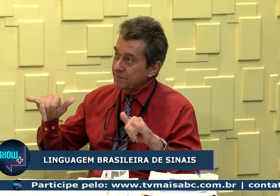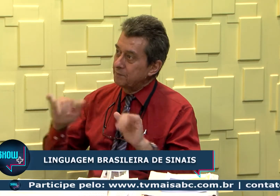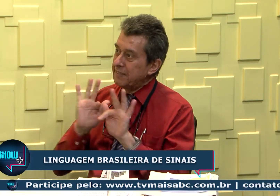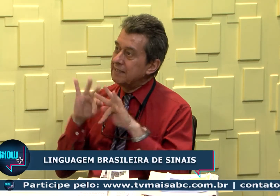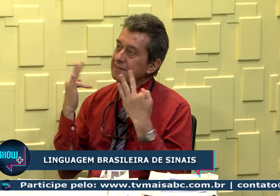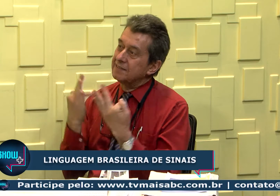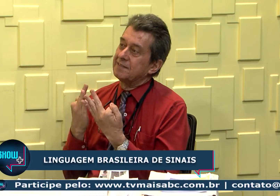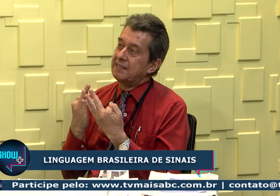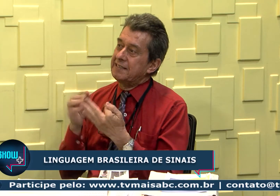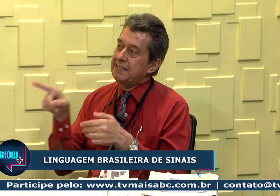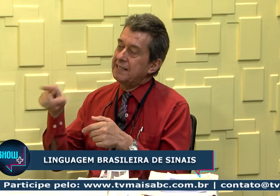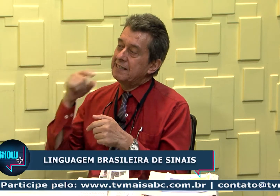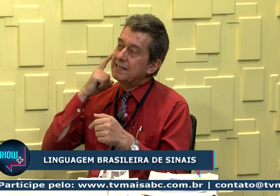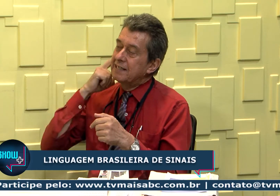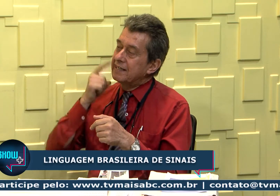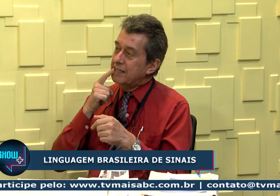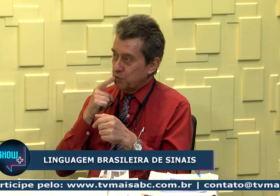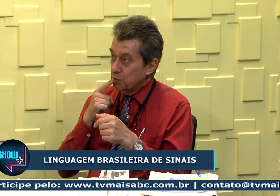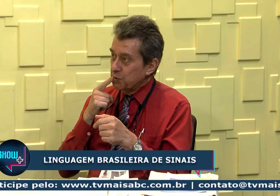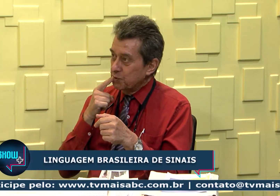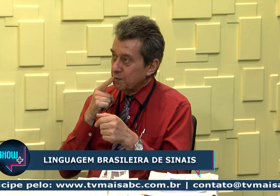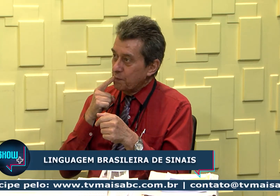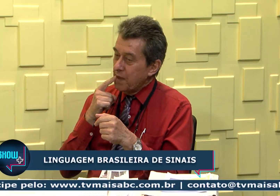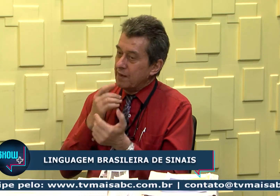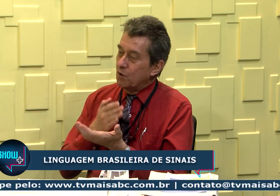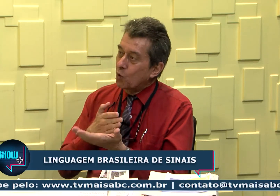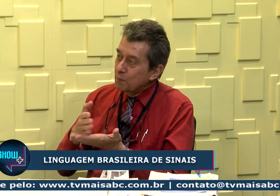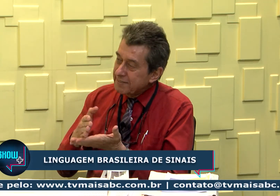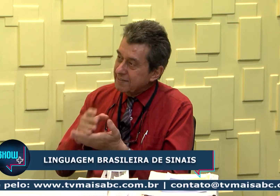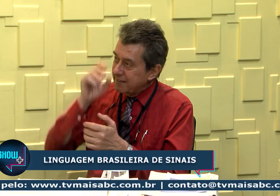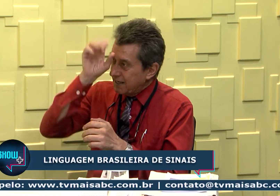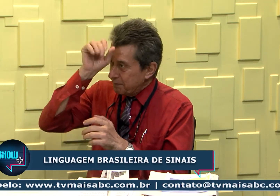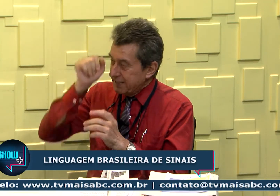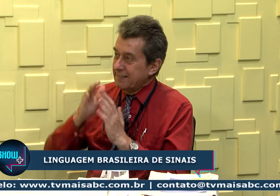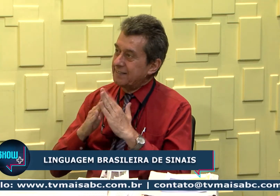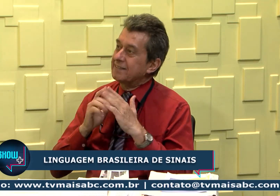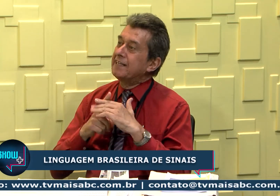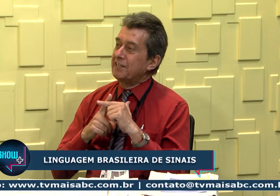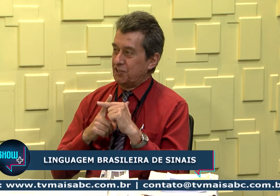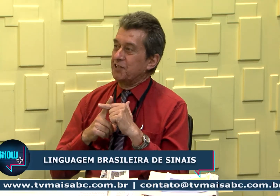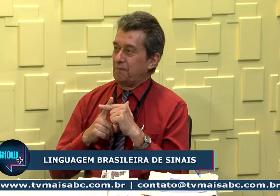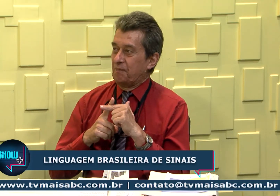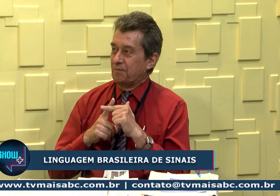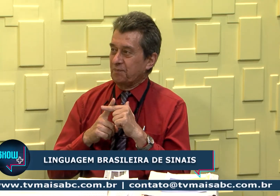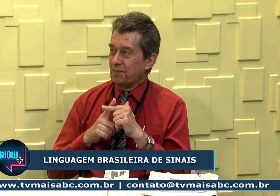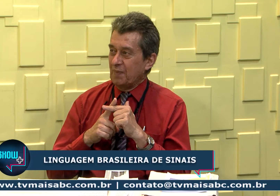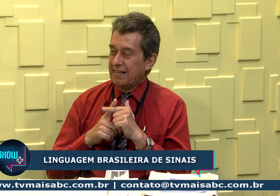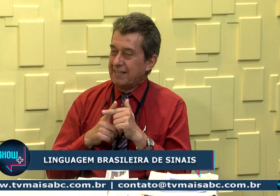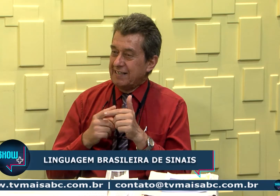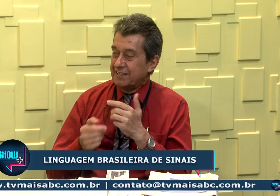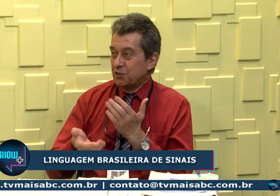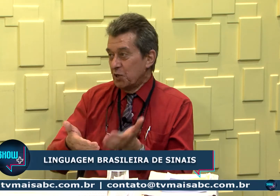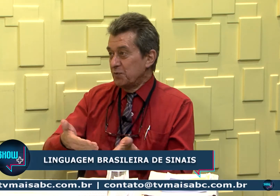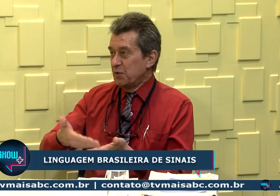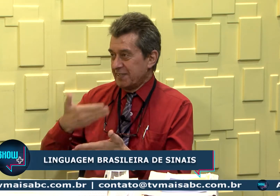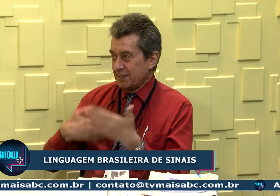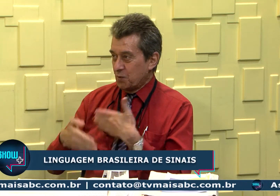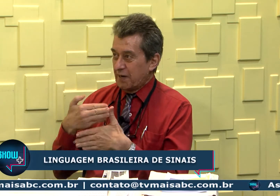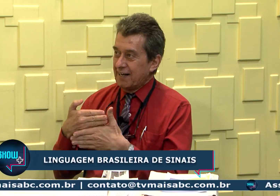família naquele era surdo eu comecei a aprender na igreja de 2005 pra cá